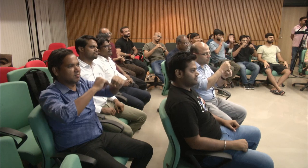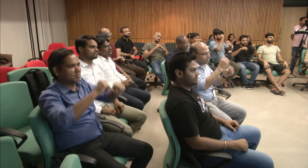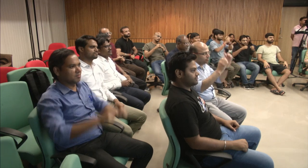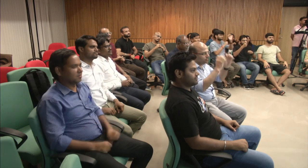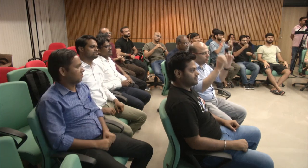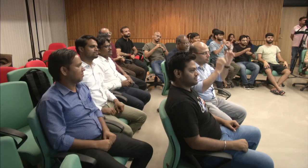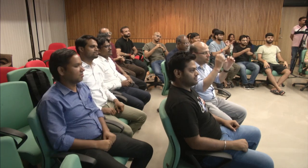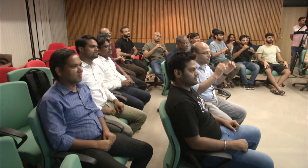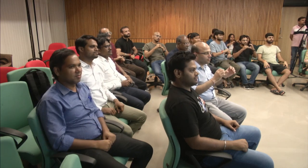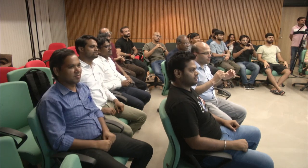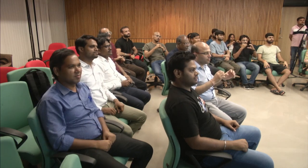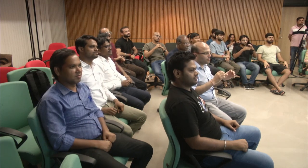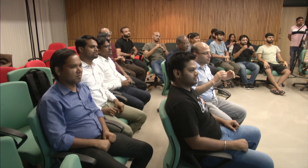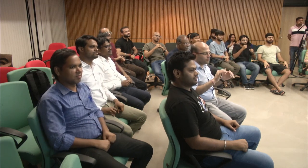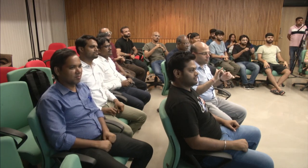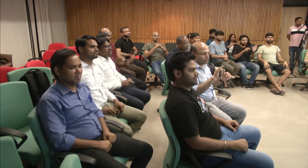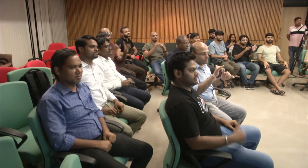सर. फॉर यूट्यूब